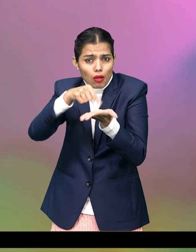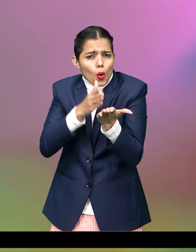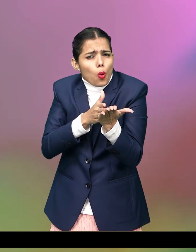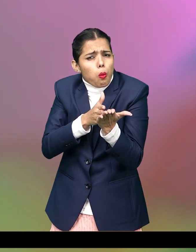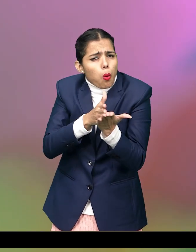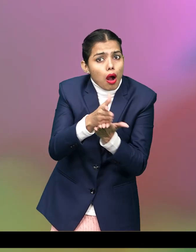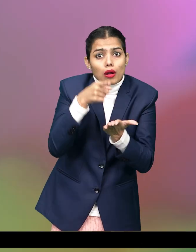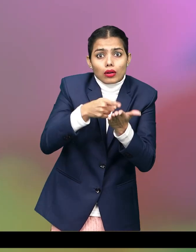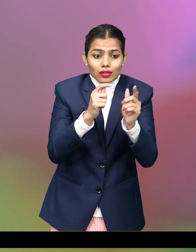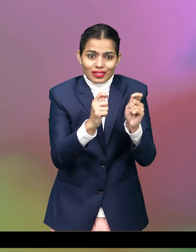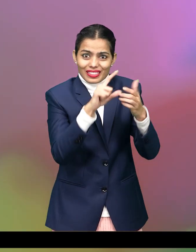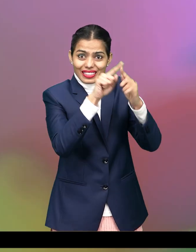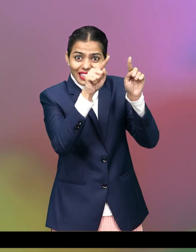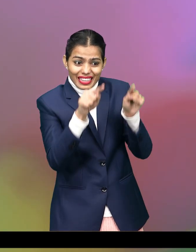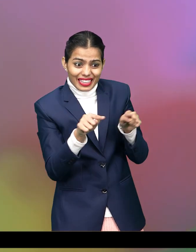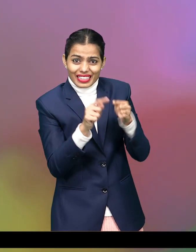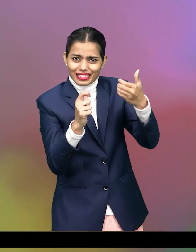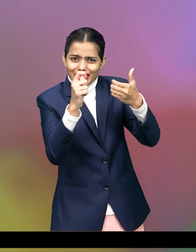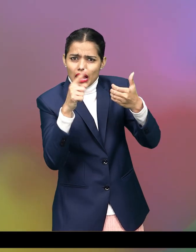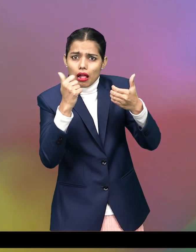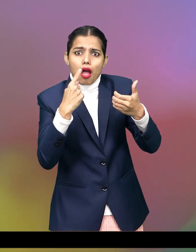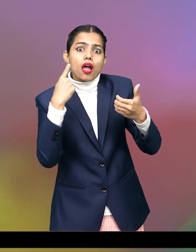I = Q/T.